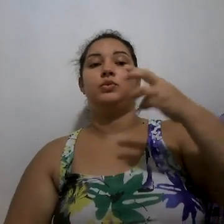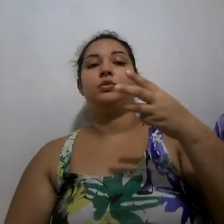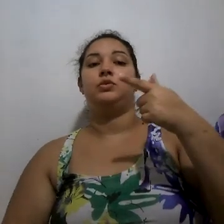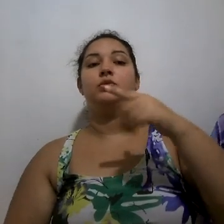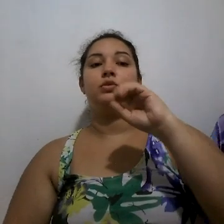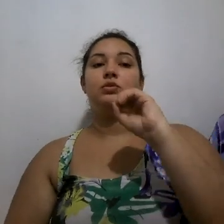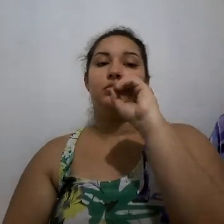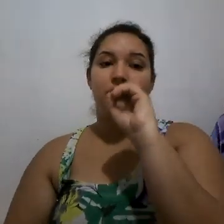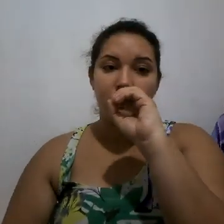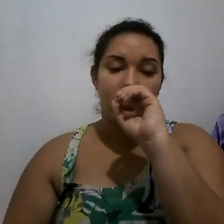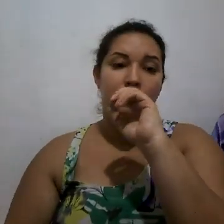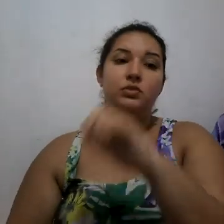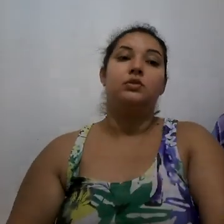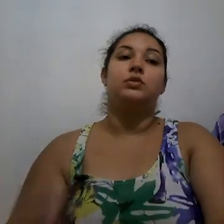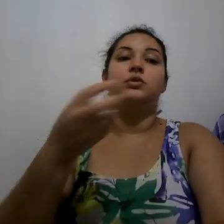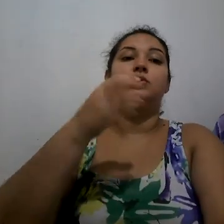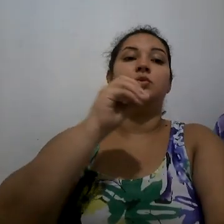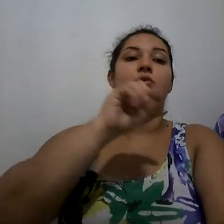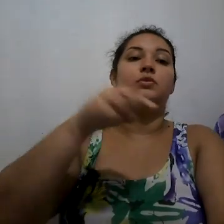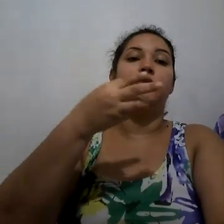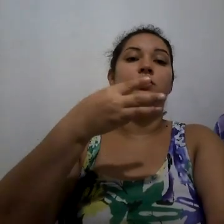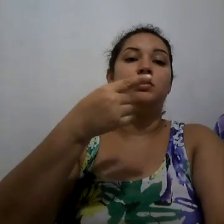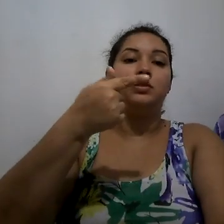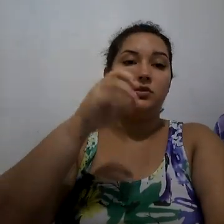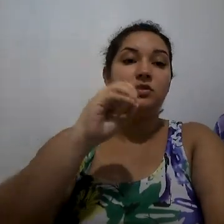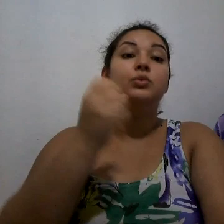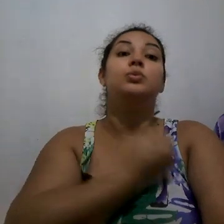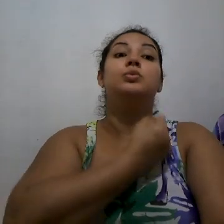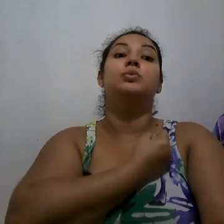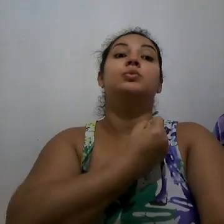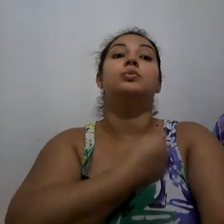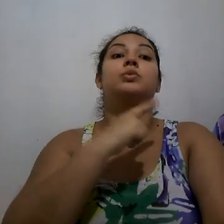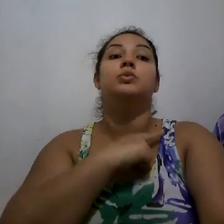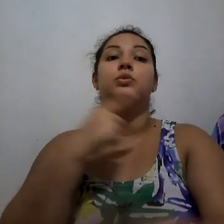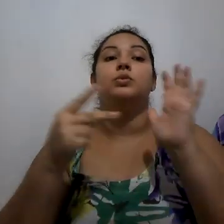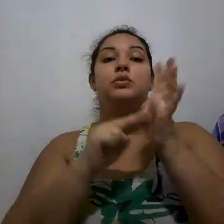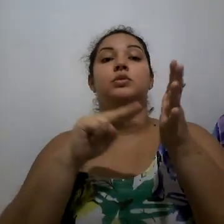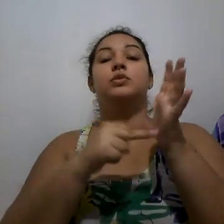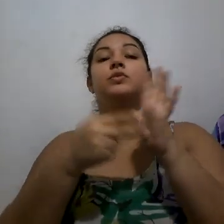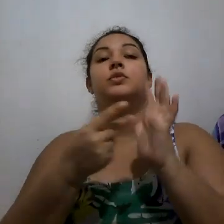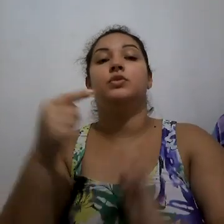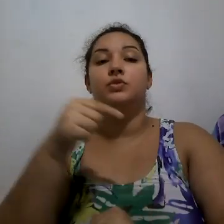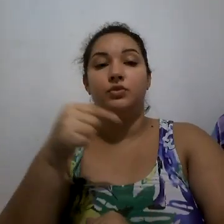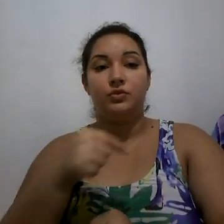8,370, 8,370. Quantos algarismos significativos eu tenho aqui?